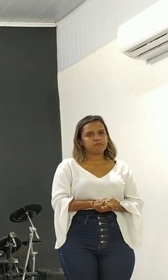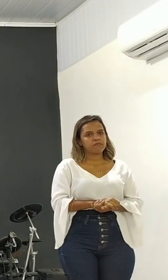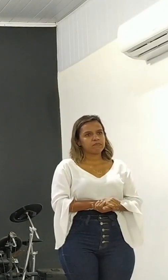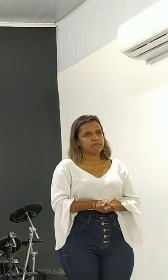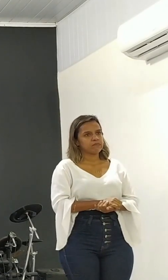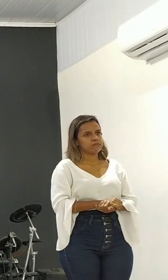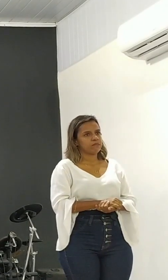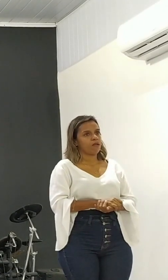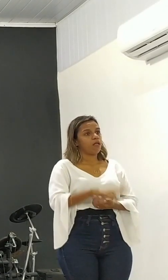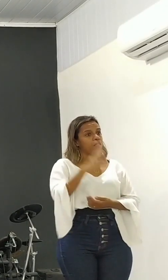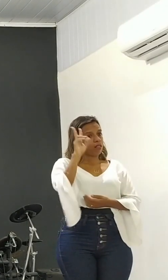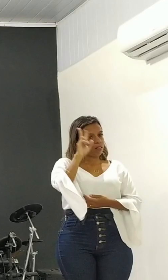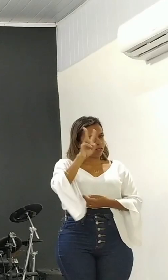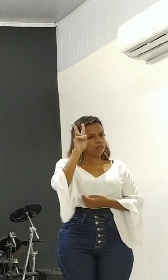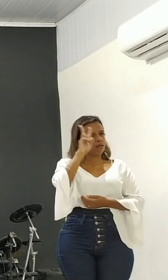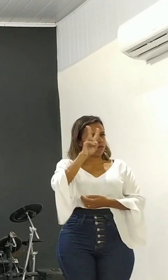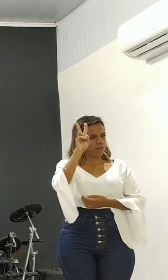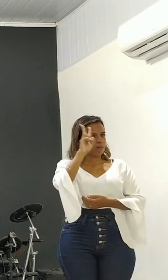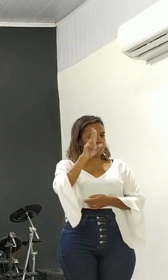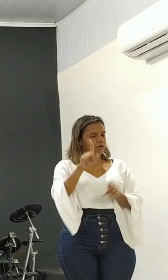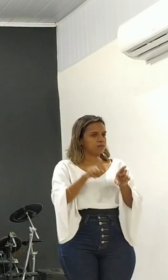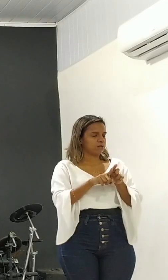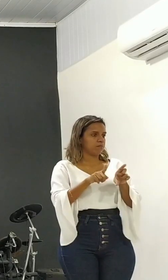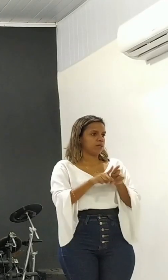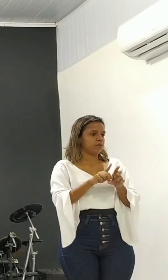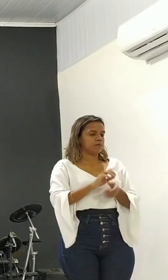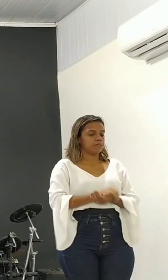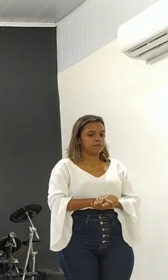Isso me faz lembrar, não está aqui escrito,